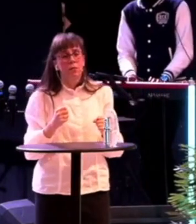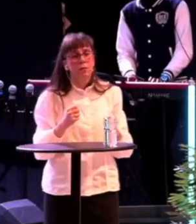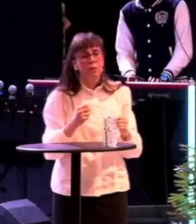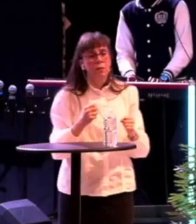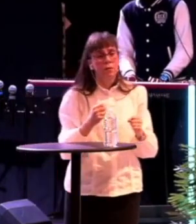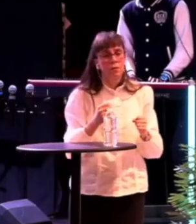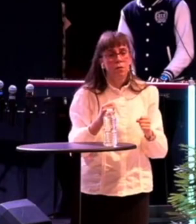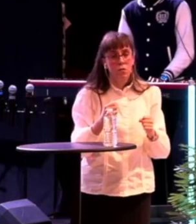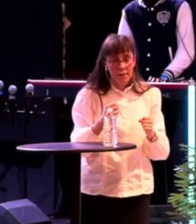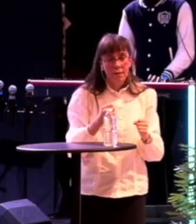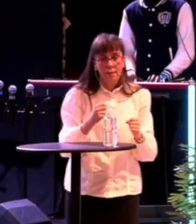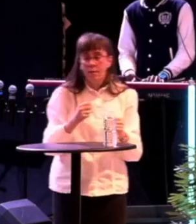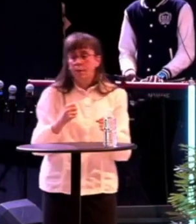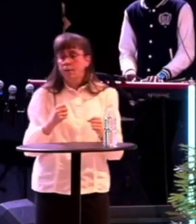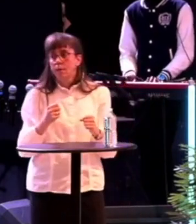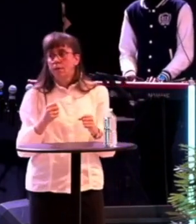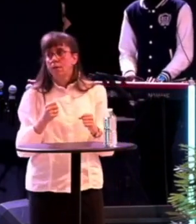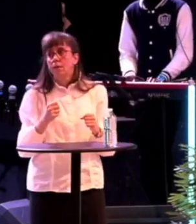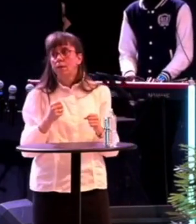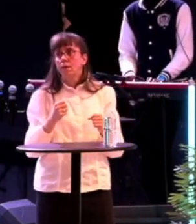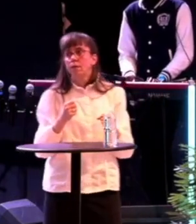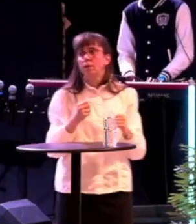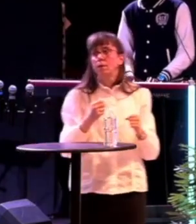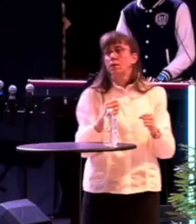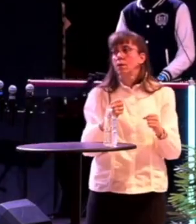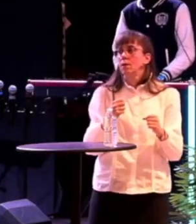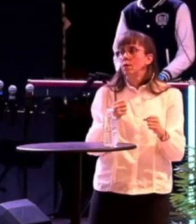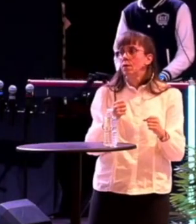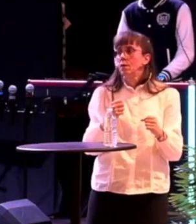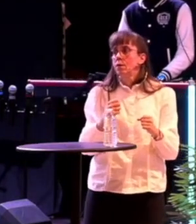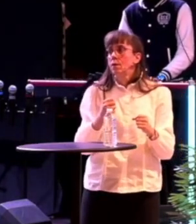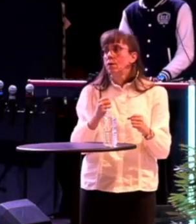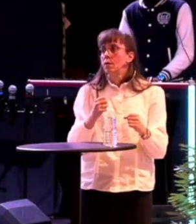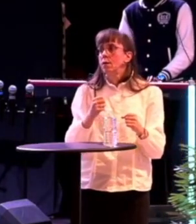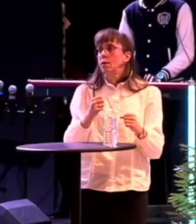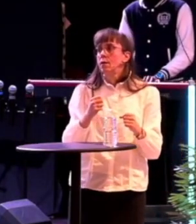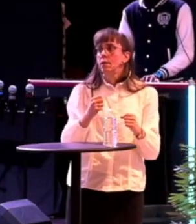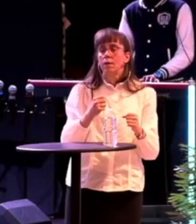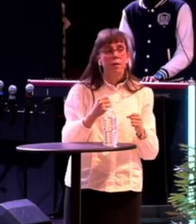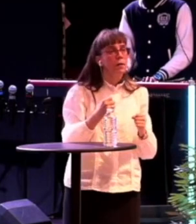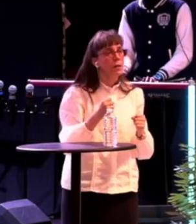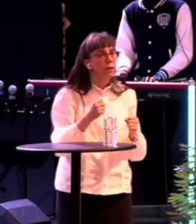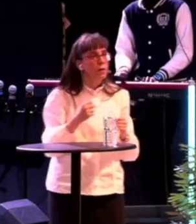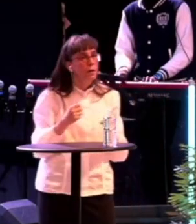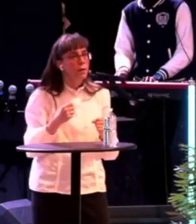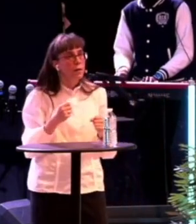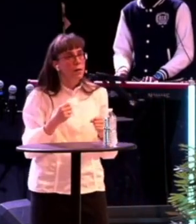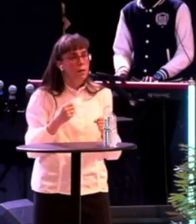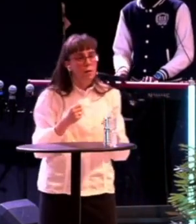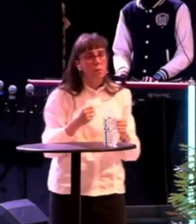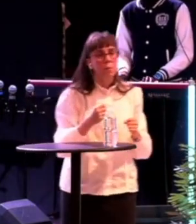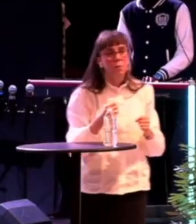Jean va dire. John says. Apocalypse 19, aujourd'hui je ne pourrais pas rentrer dans le détail, mais